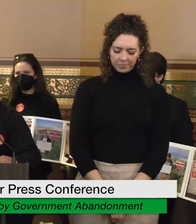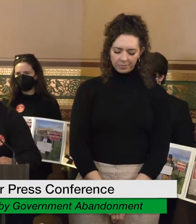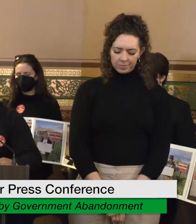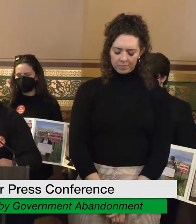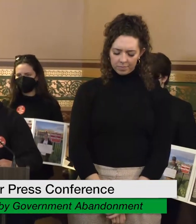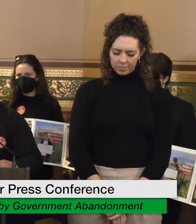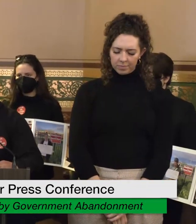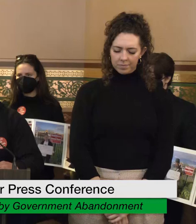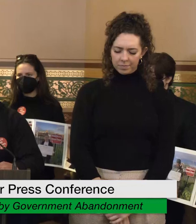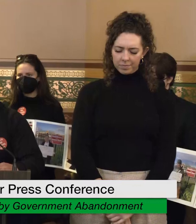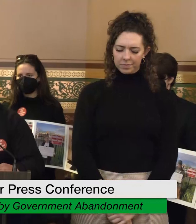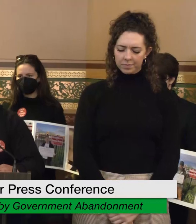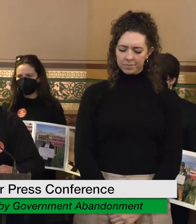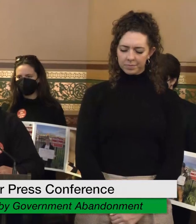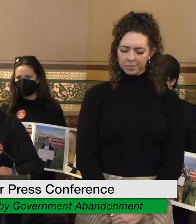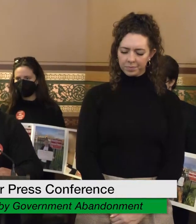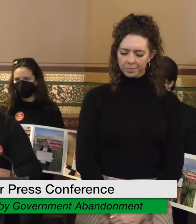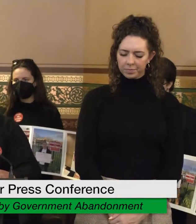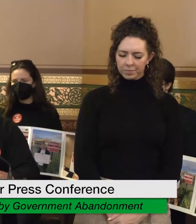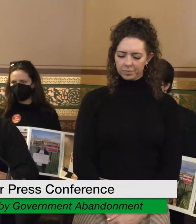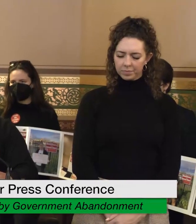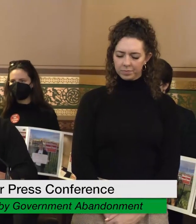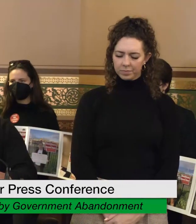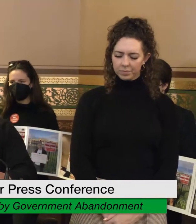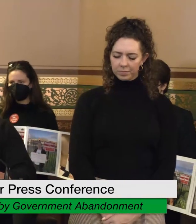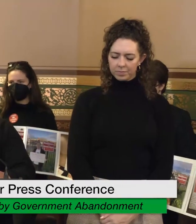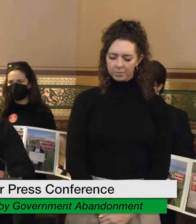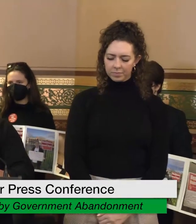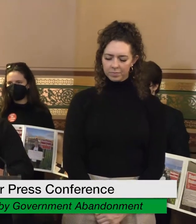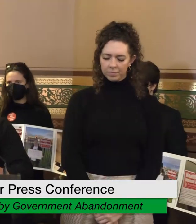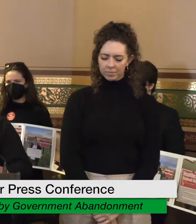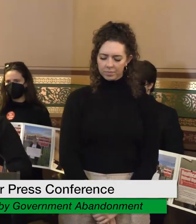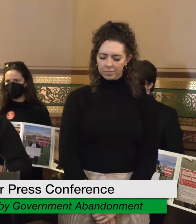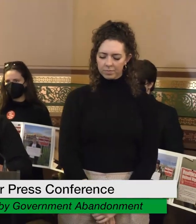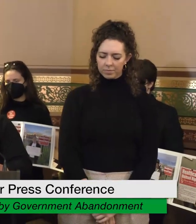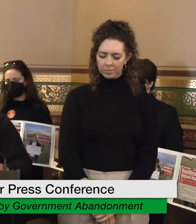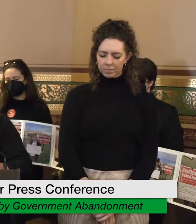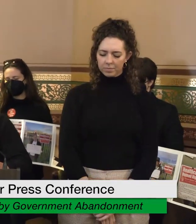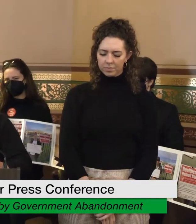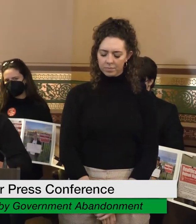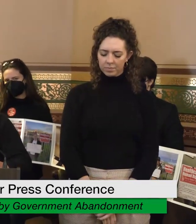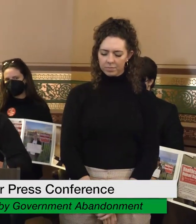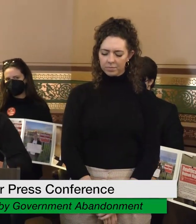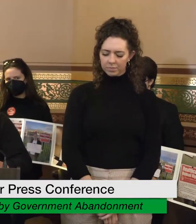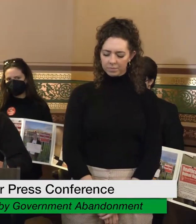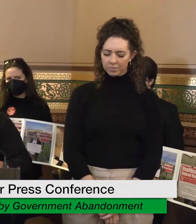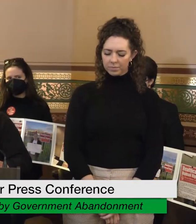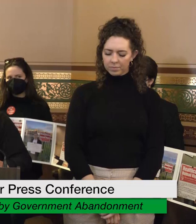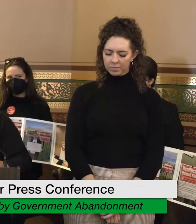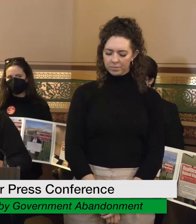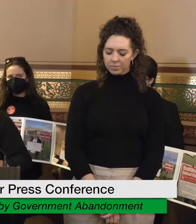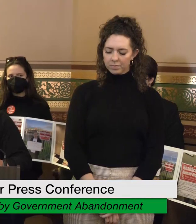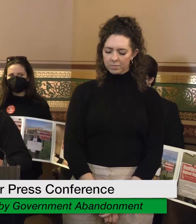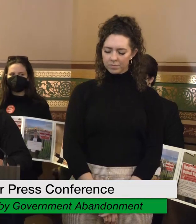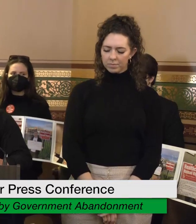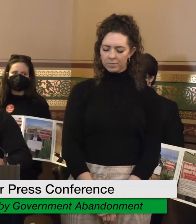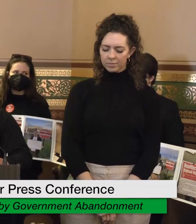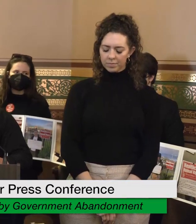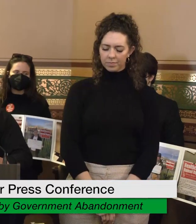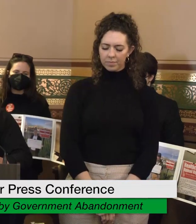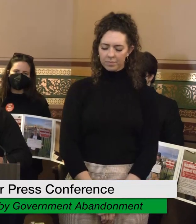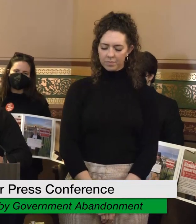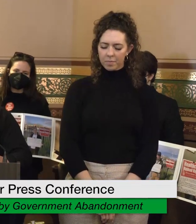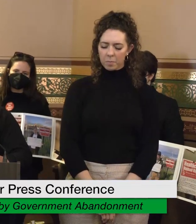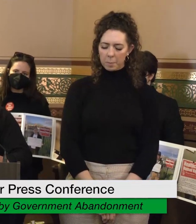a la universidad. Muchos de nosotros dejamos nuestros países y nuestros sueños de seguir a la escuela, y para